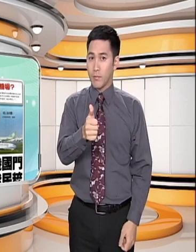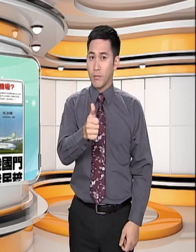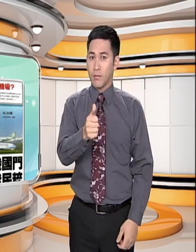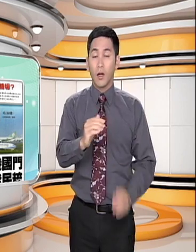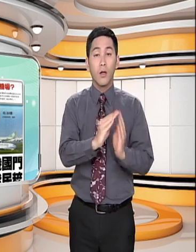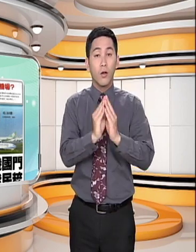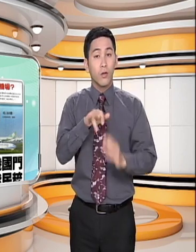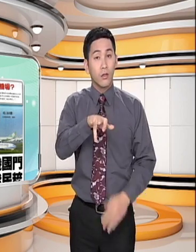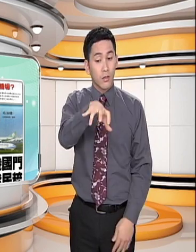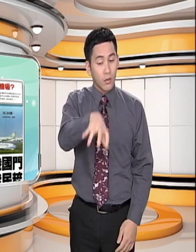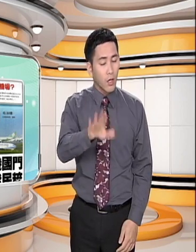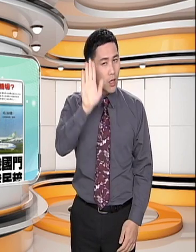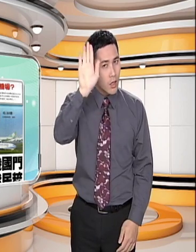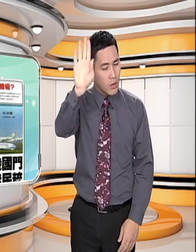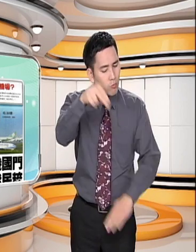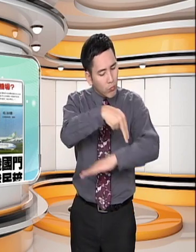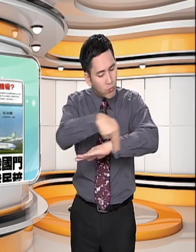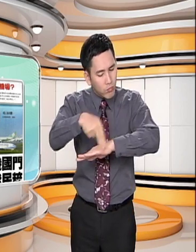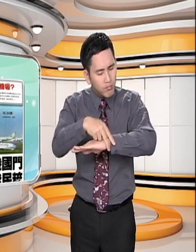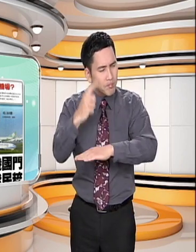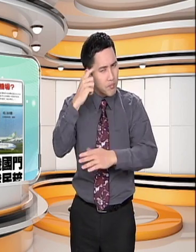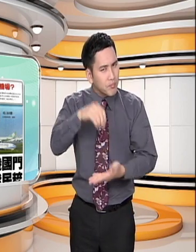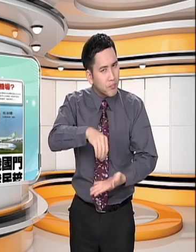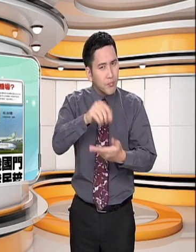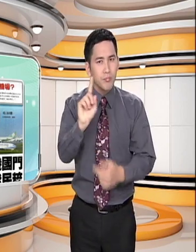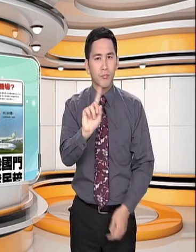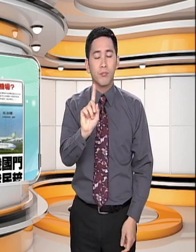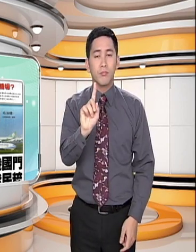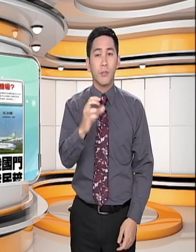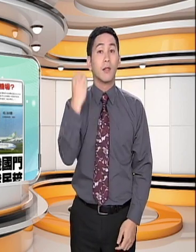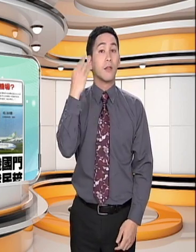场未来的发展规划，对新政府提出了箴言。